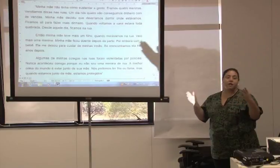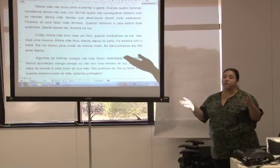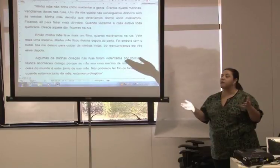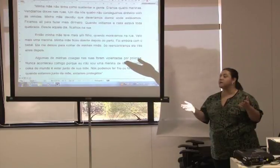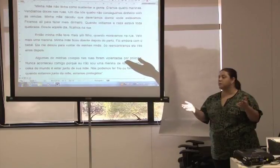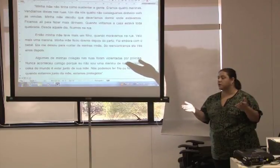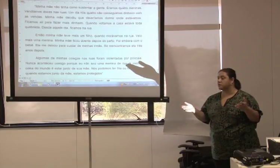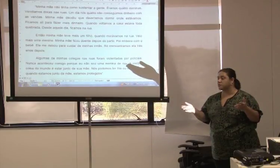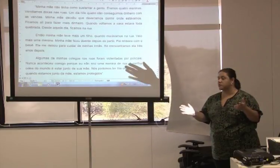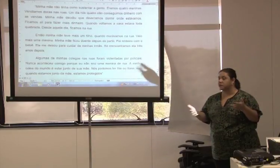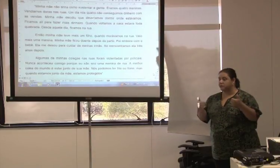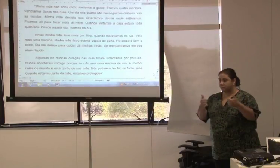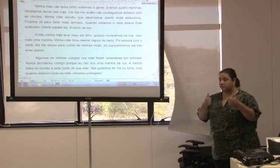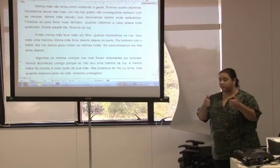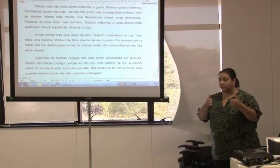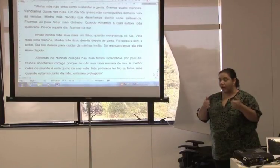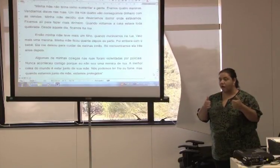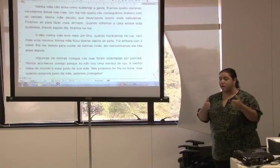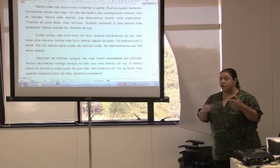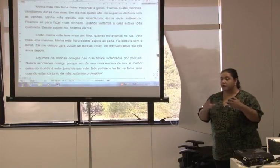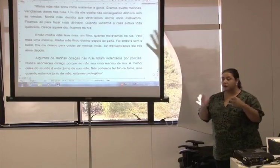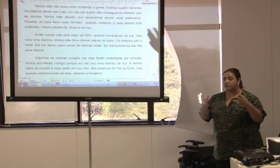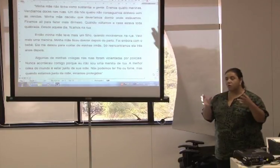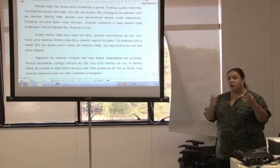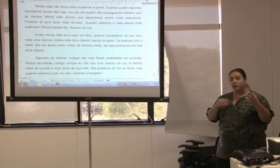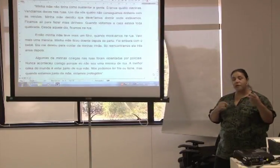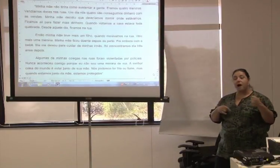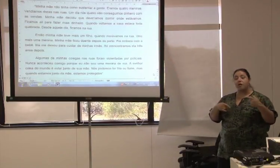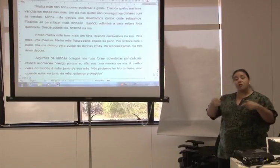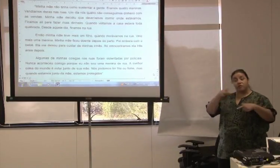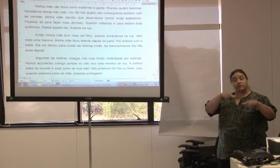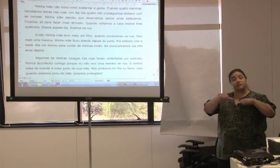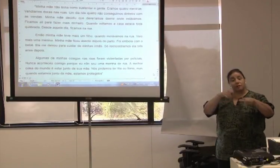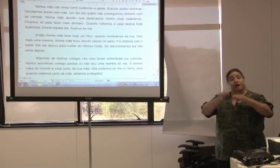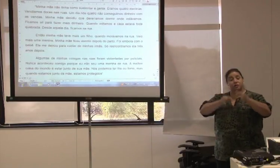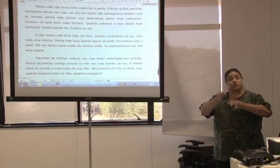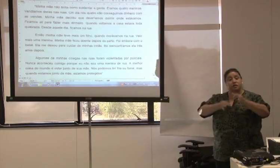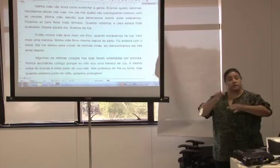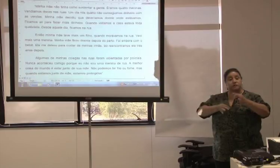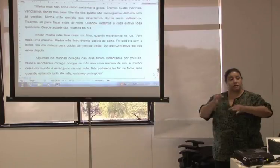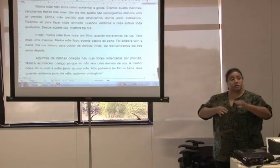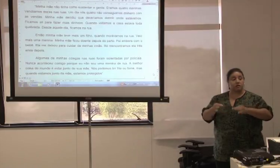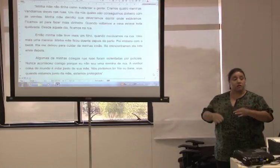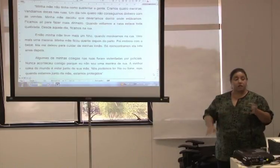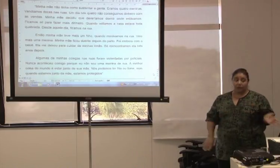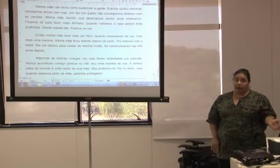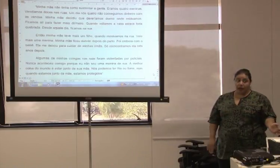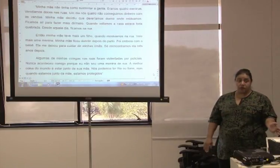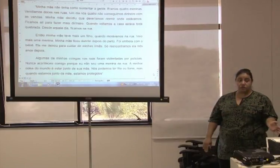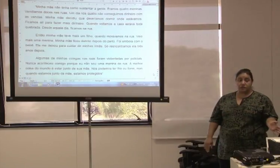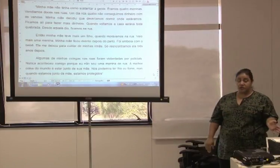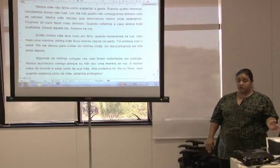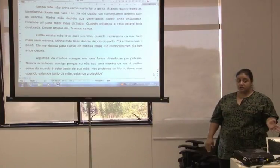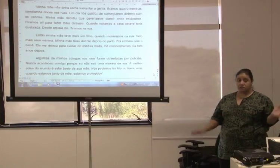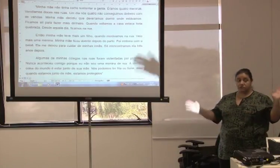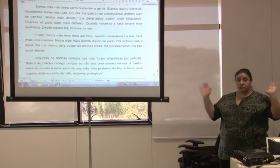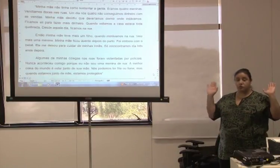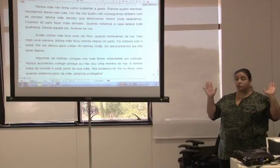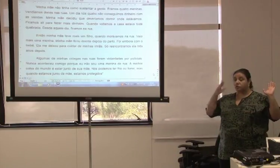fica mais próximo de vocês. Tá? Então, assim, quando eu falo, vocês trabalham na justiça, está perto de vocês. O surdo